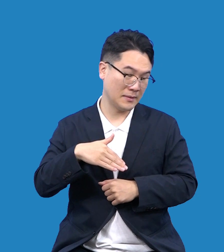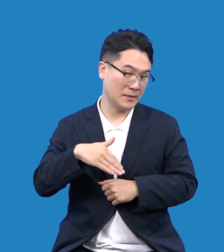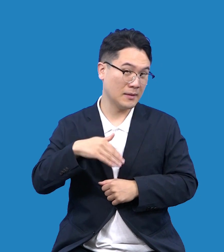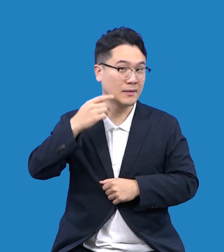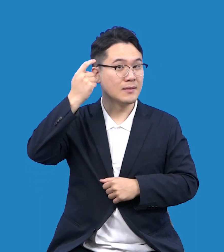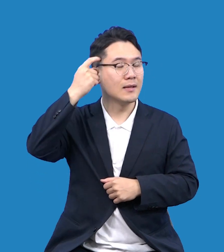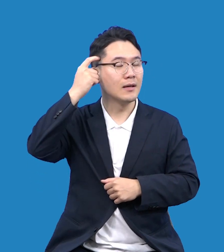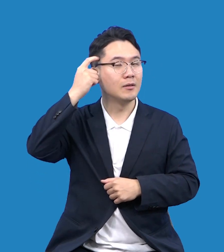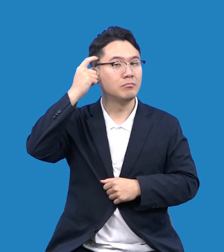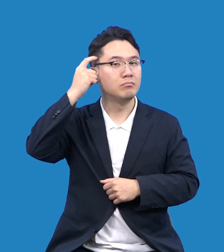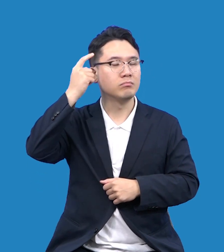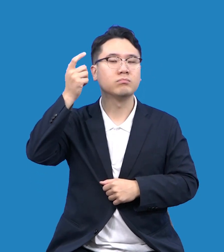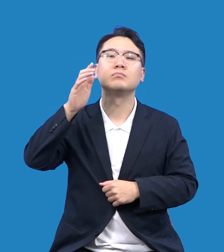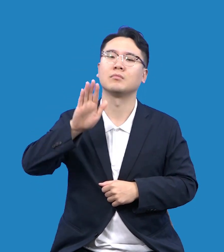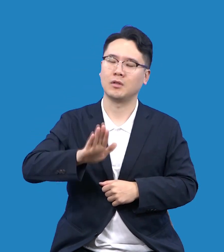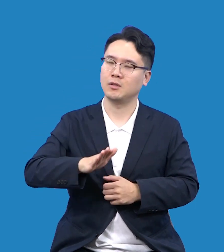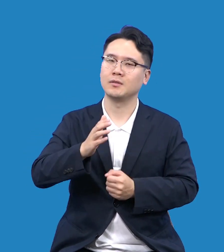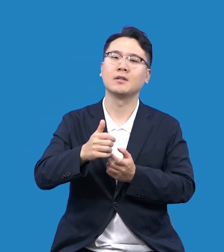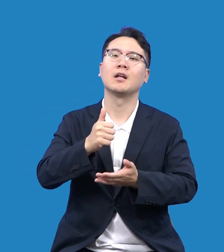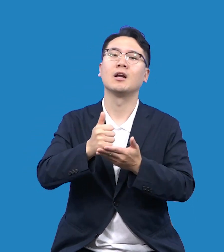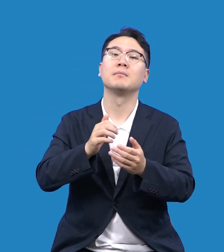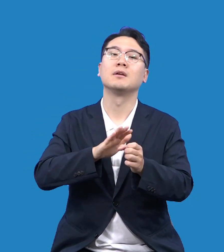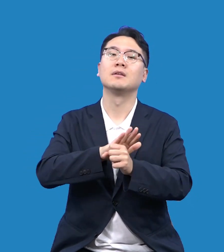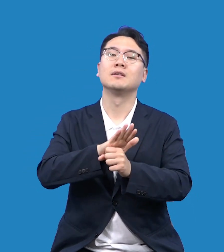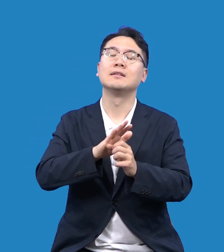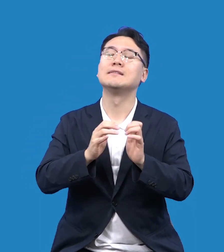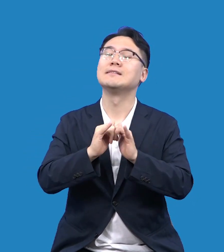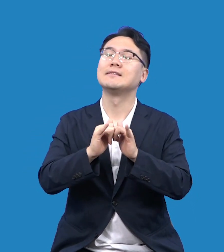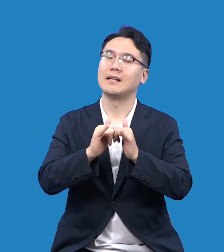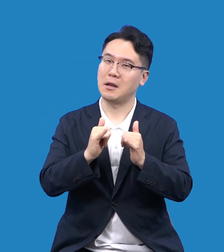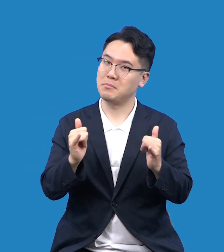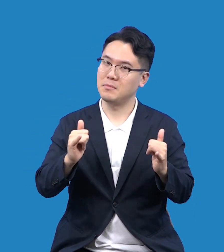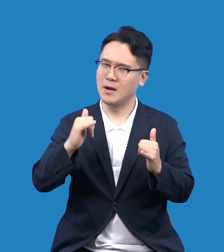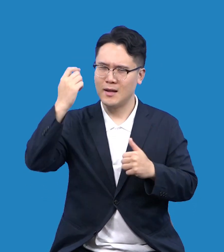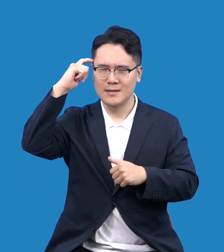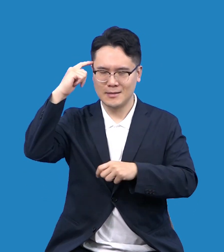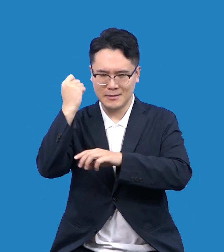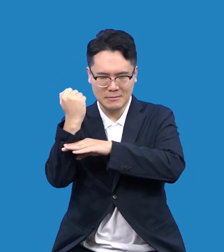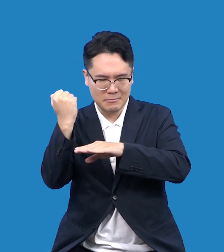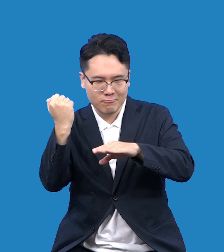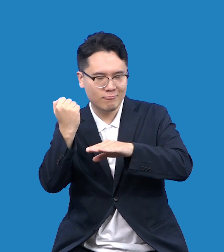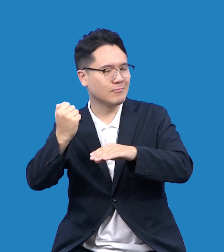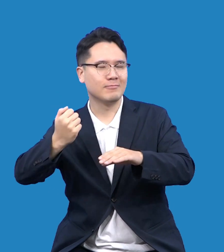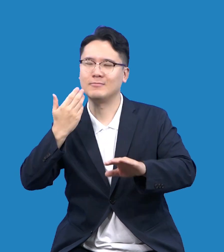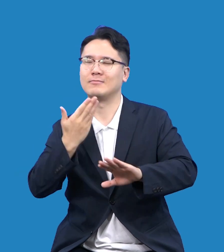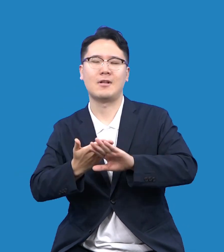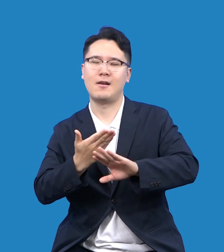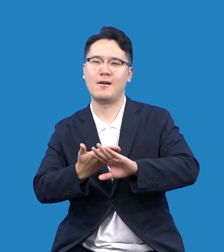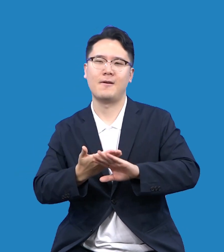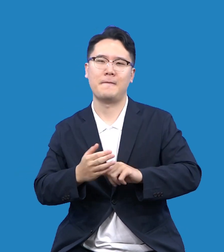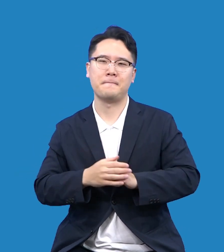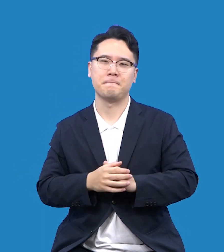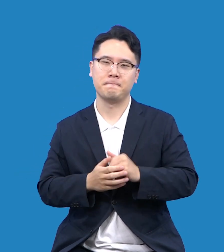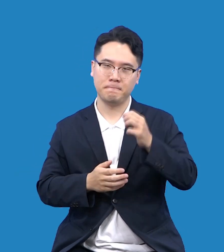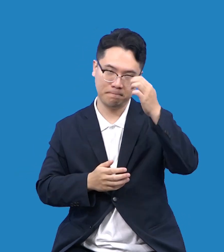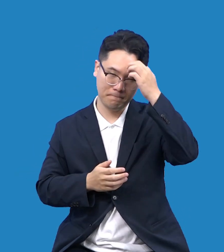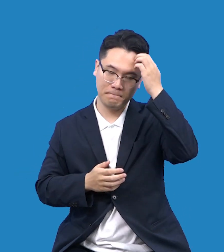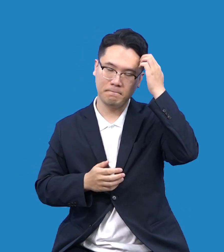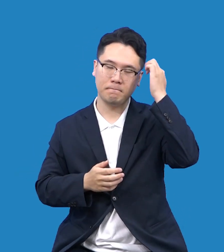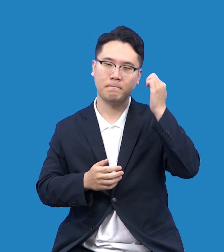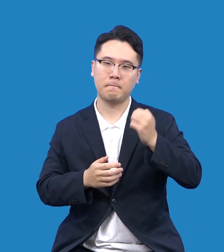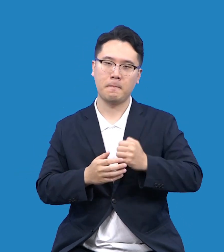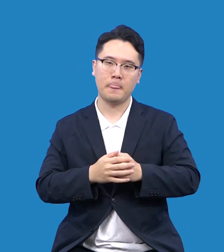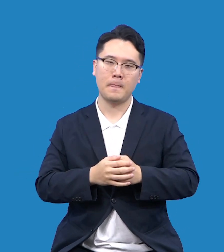하나님의 사람들의 관점, 믿음으로 살아가는 사람들의 관점은 달랐습니다. 일찍이 우리의 위대한 믿음의